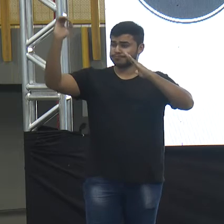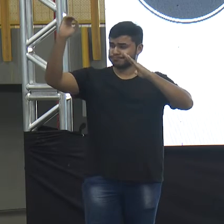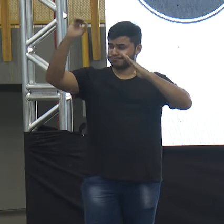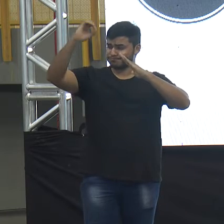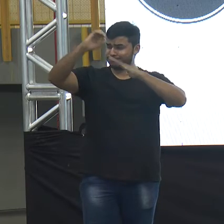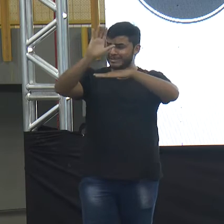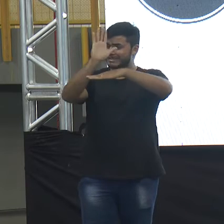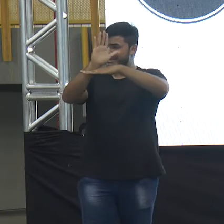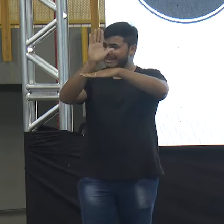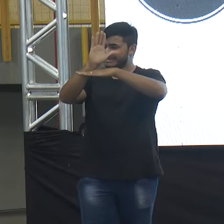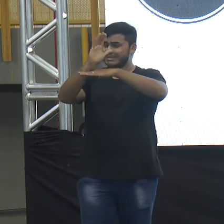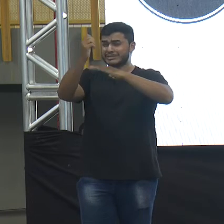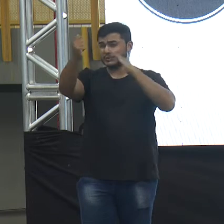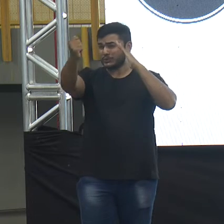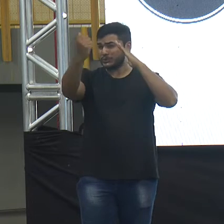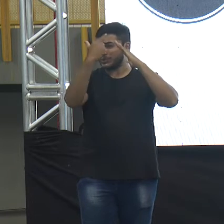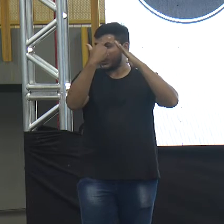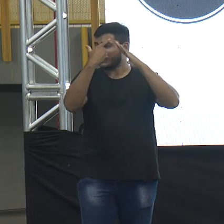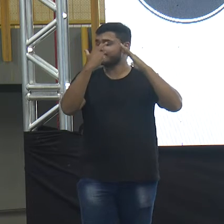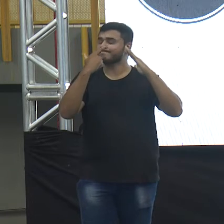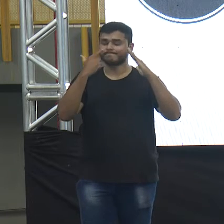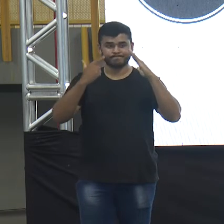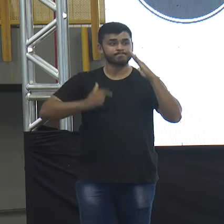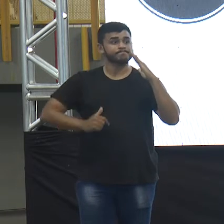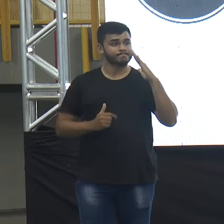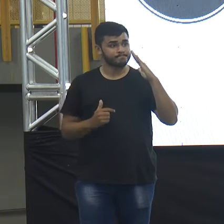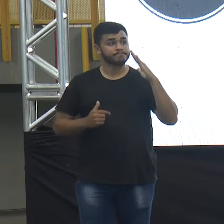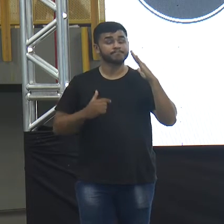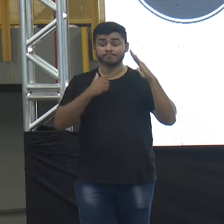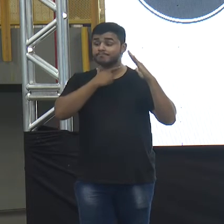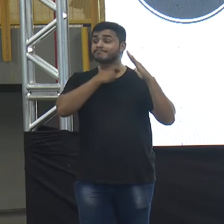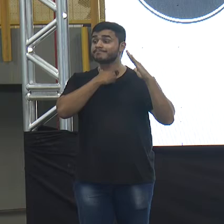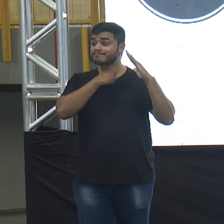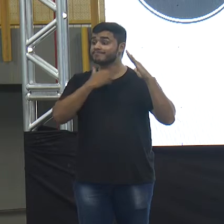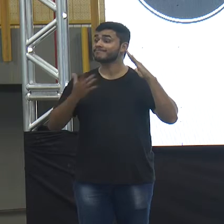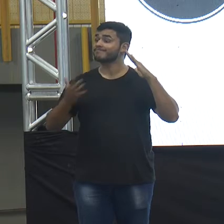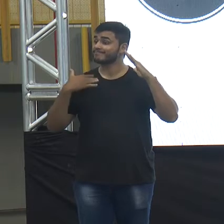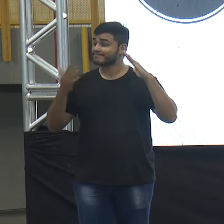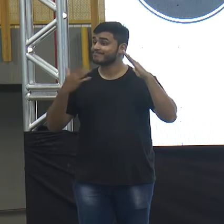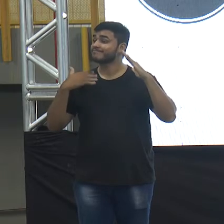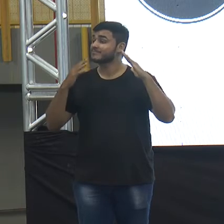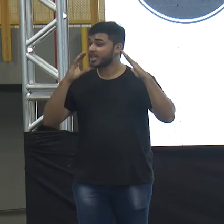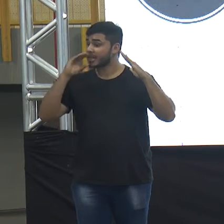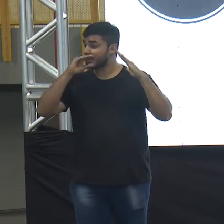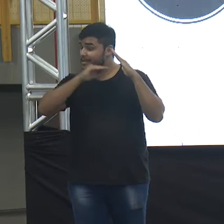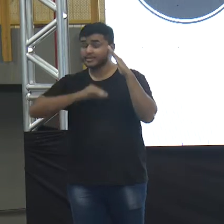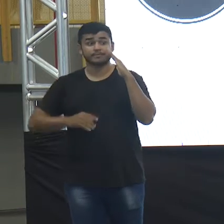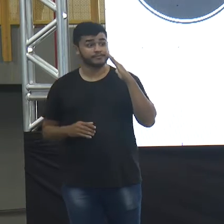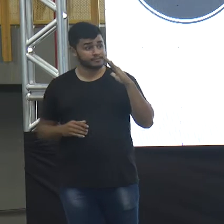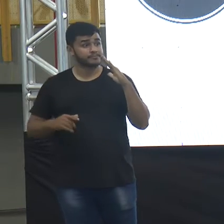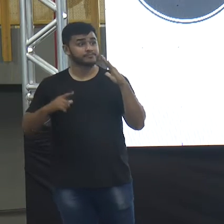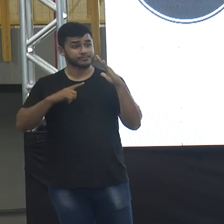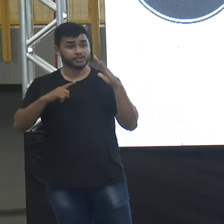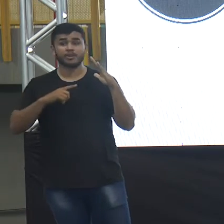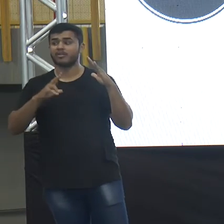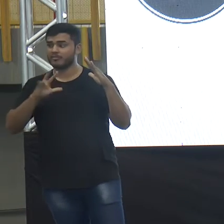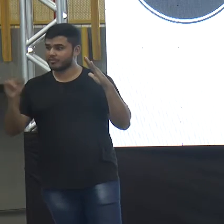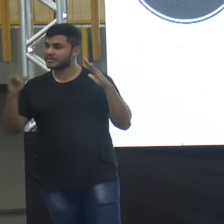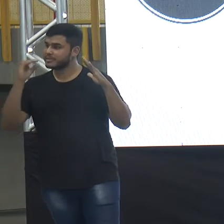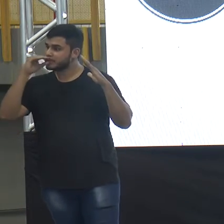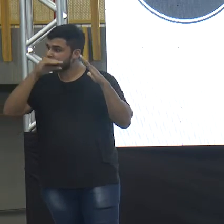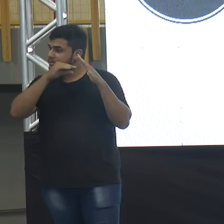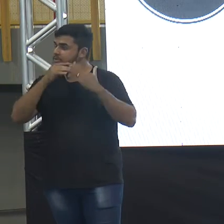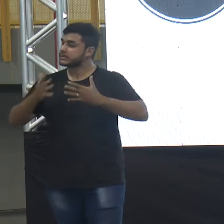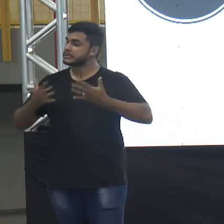tarde toda levando o sol na frente, tá? Vai esquentar muito. Vai gerar um desconforto térmico.